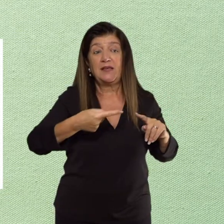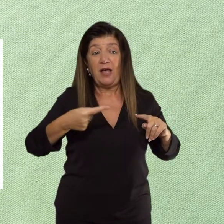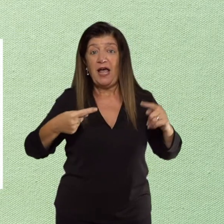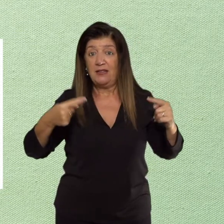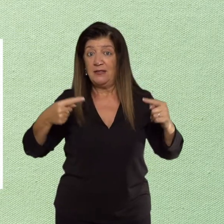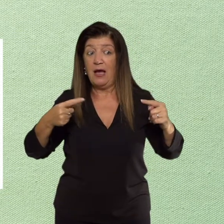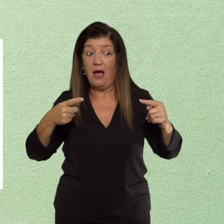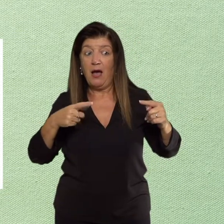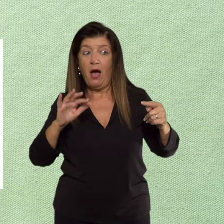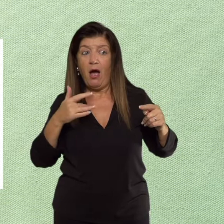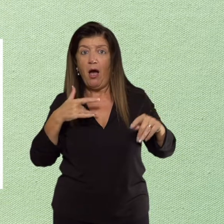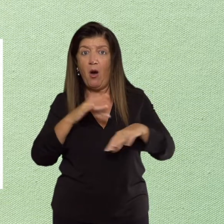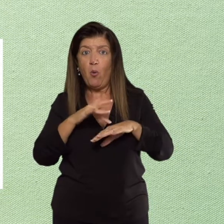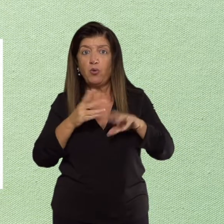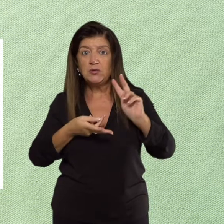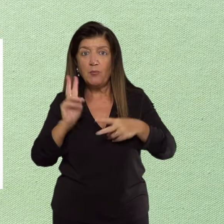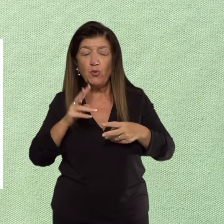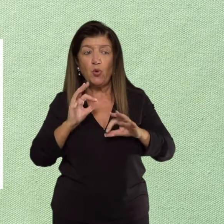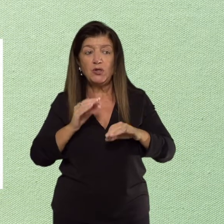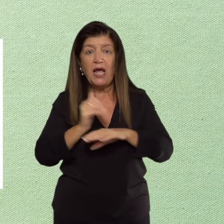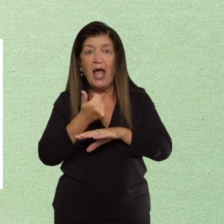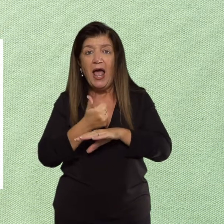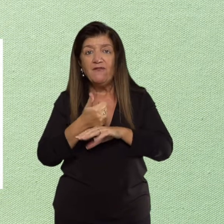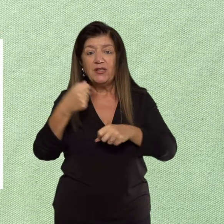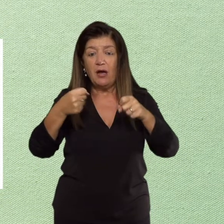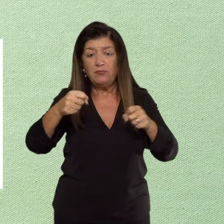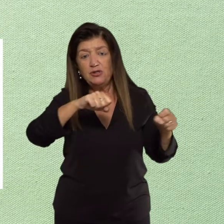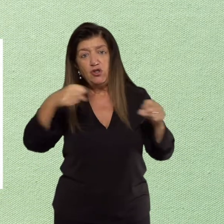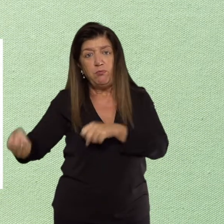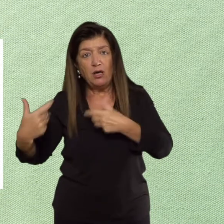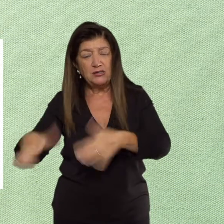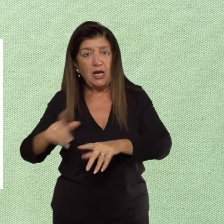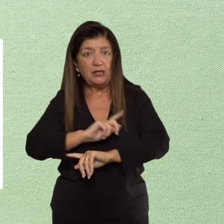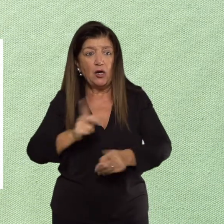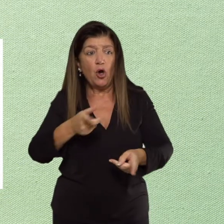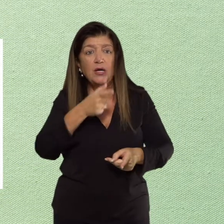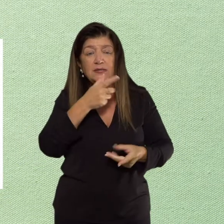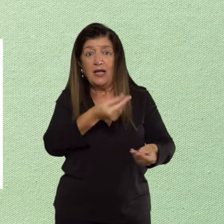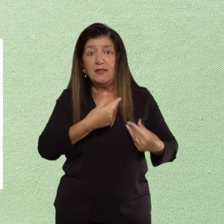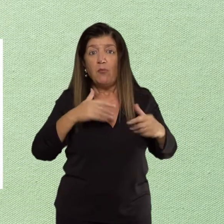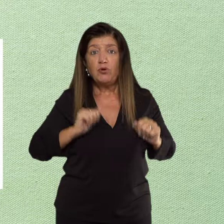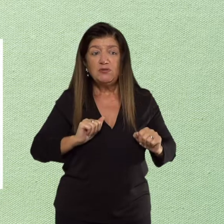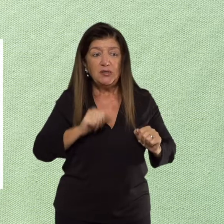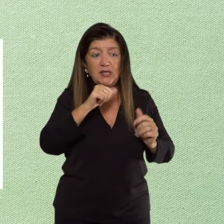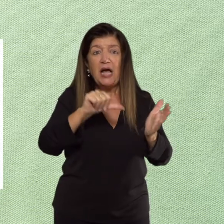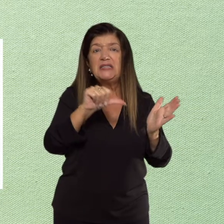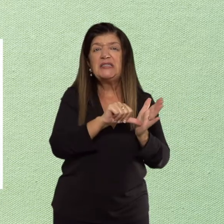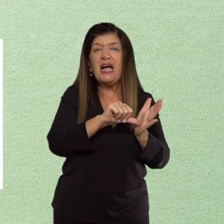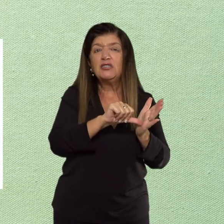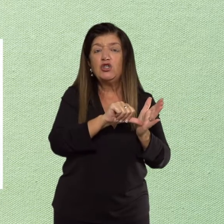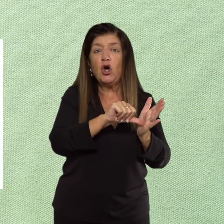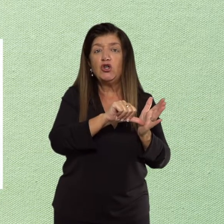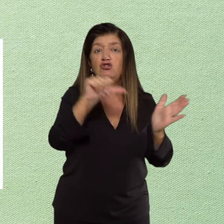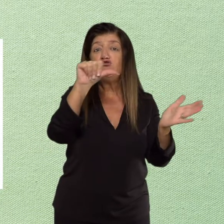possano utilizzarlo più spesso e quindi evitare quindi lasciare il free floating in giro per i marciapiedi? Ma sicuramente la